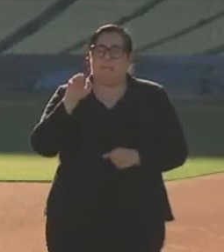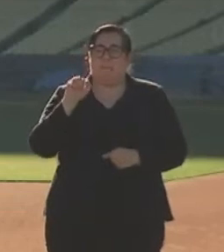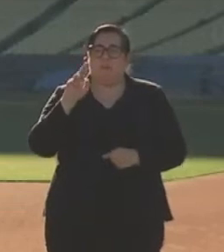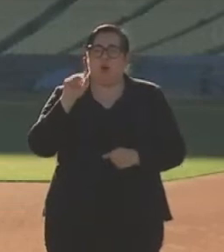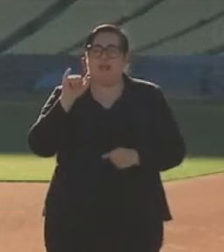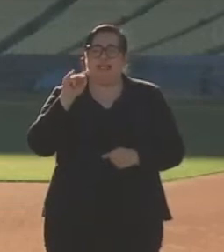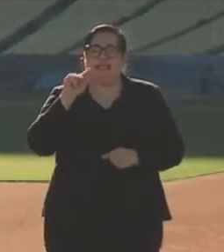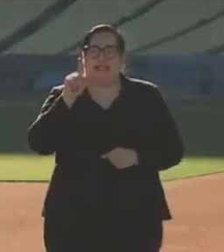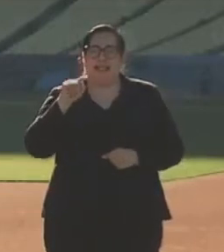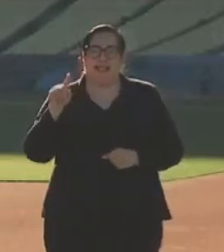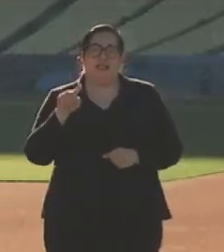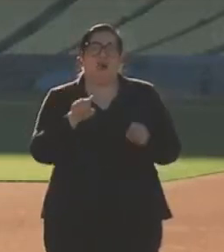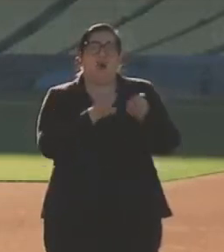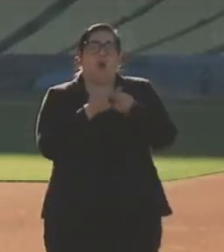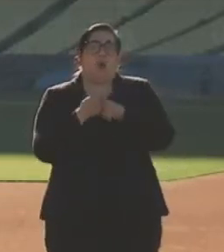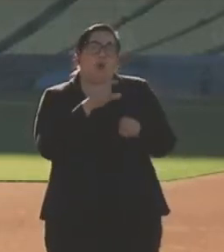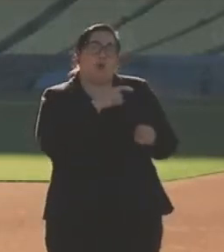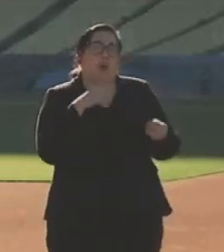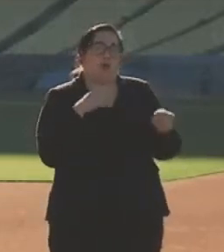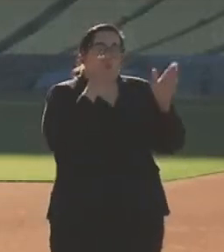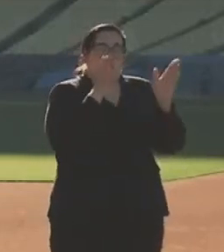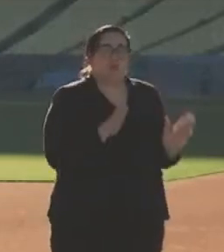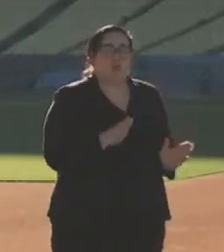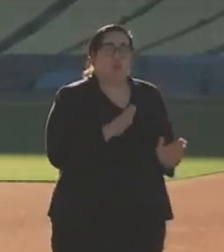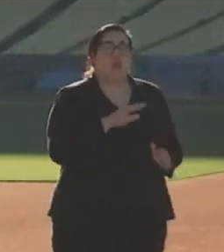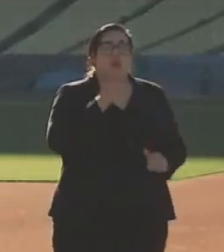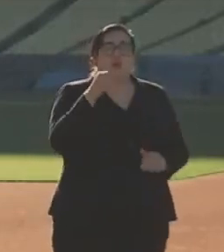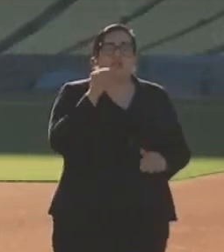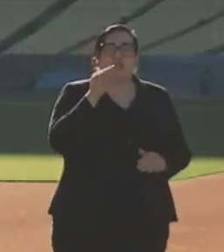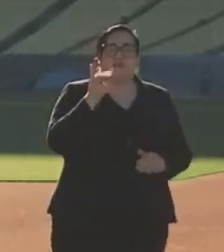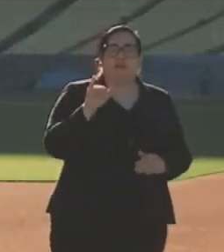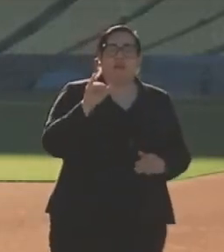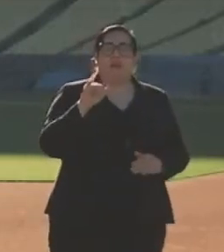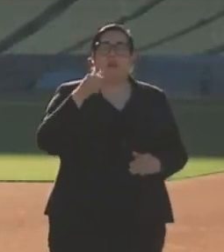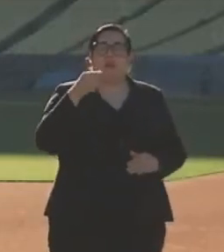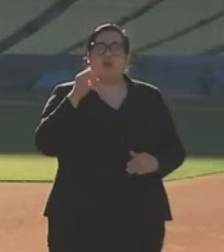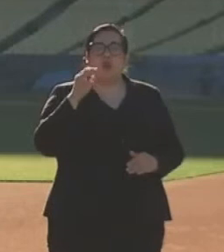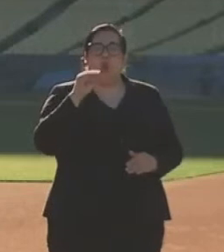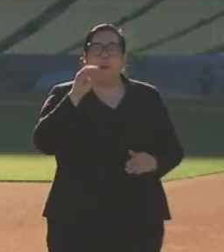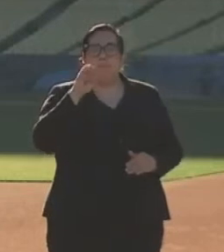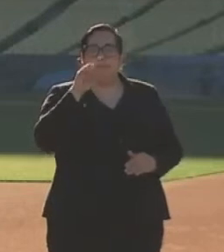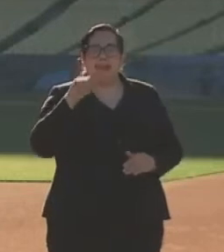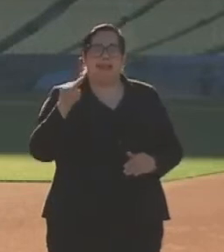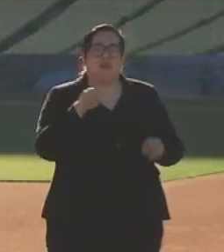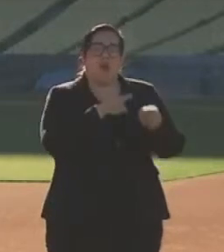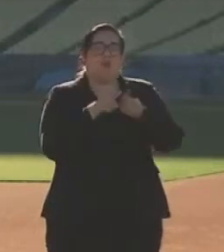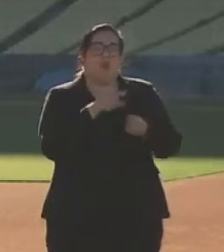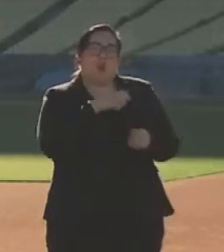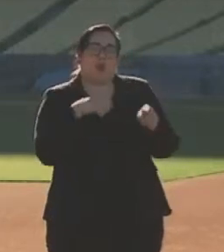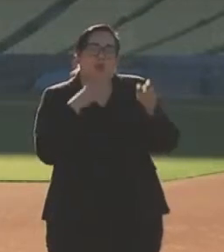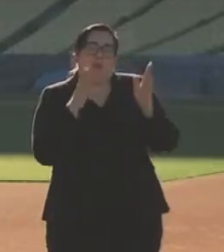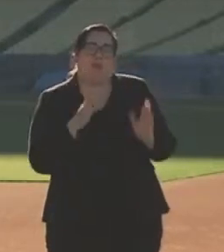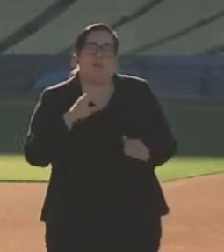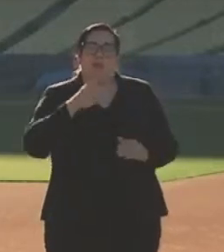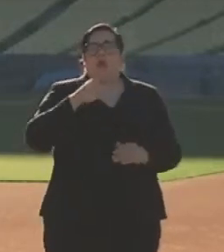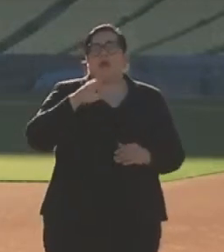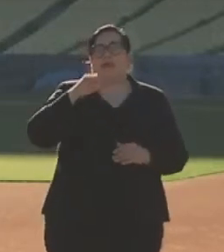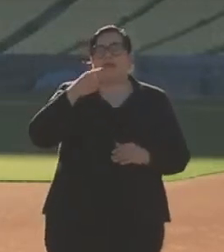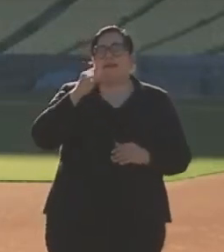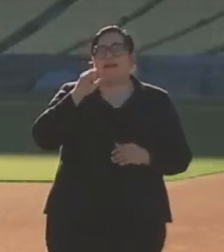Jimmy Gomez, y Gil Cedillo, concejal en este distrito, por su liderazgo también.